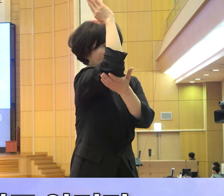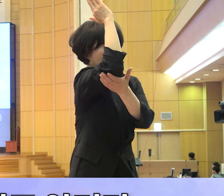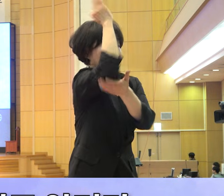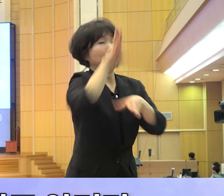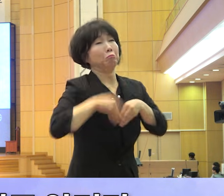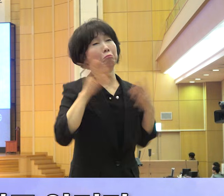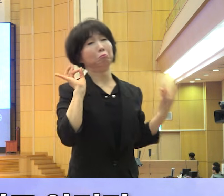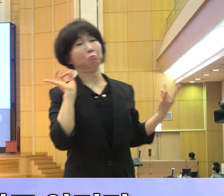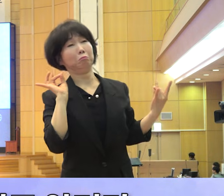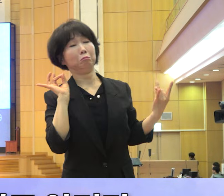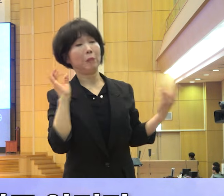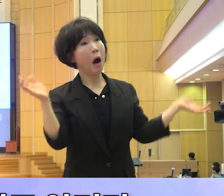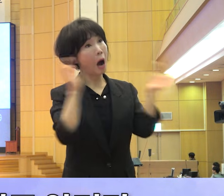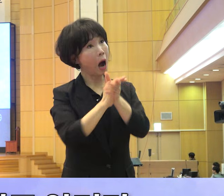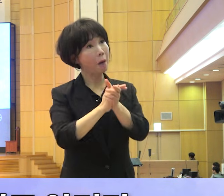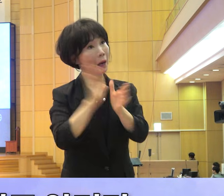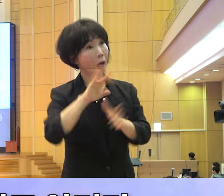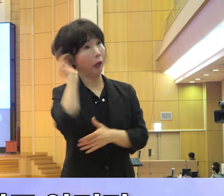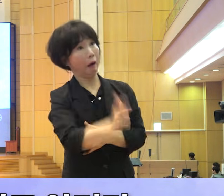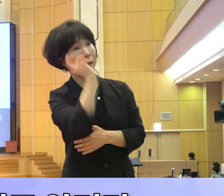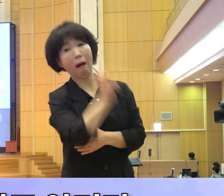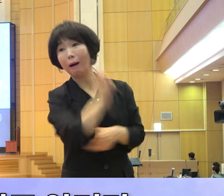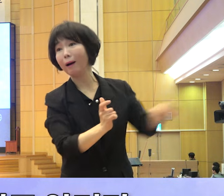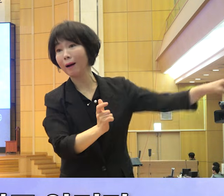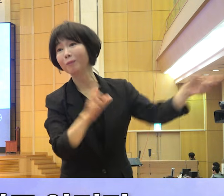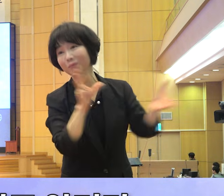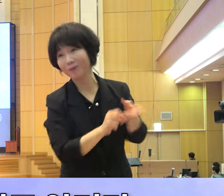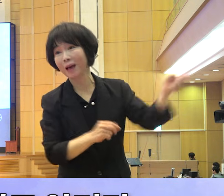가만히 있어요.